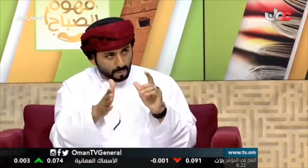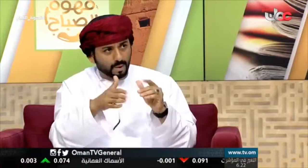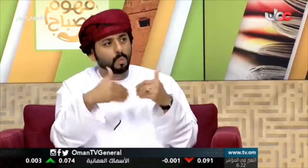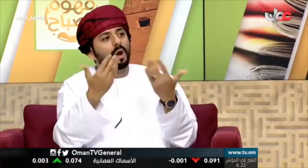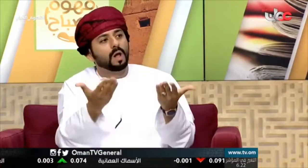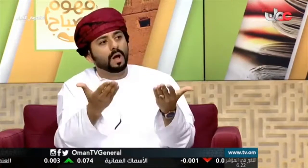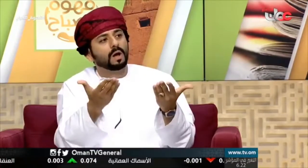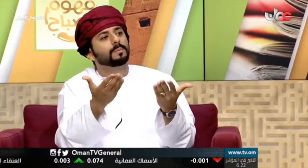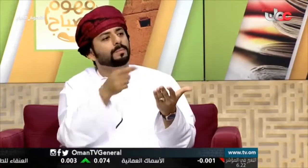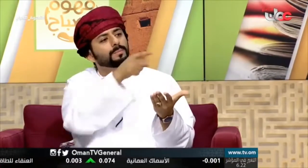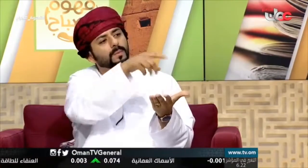ممكن أيضا